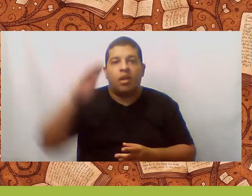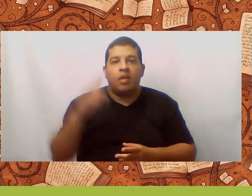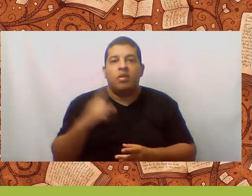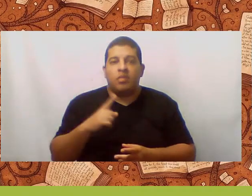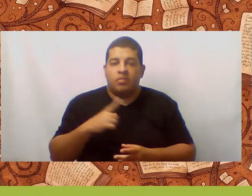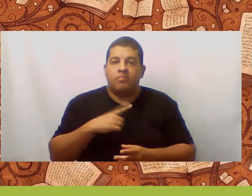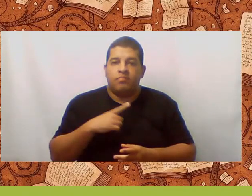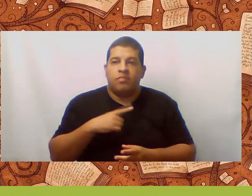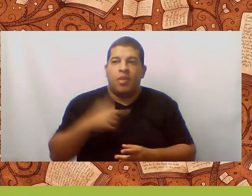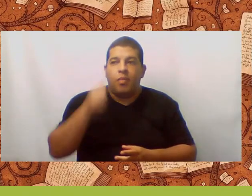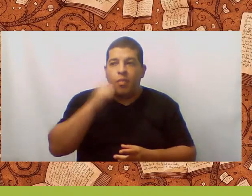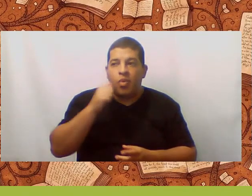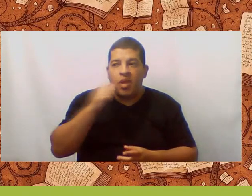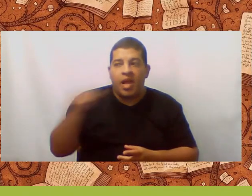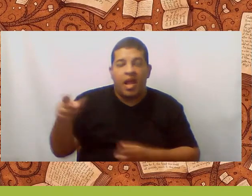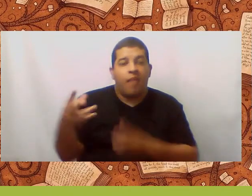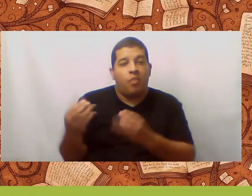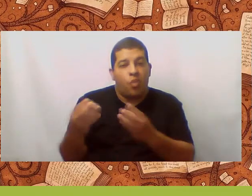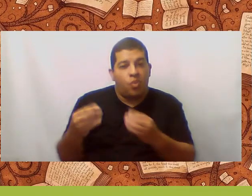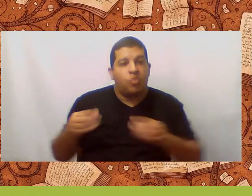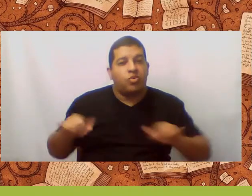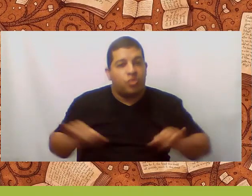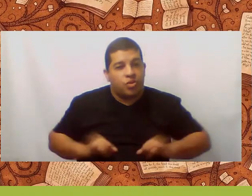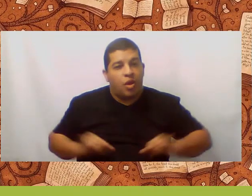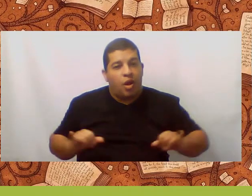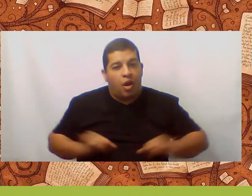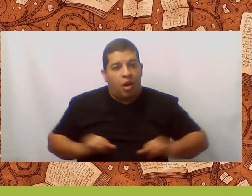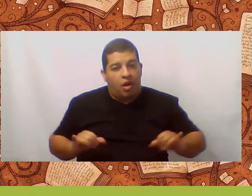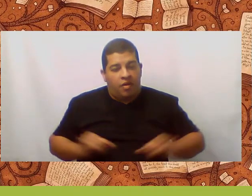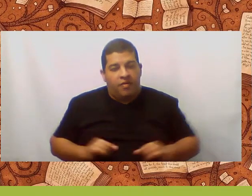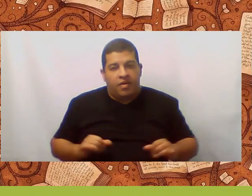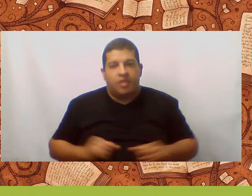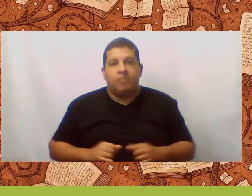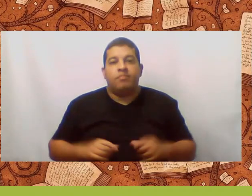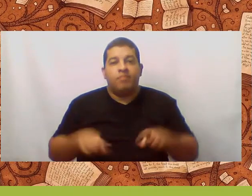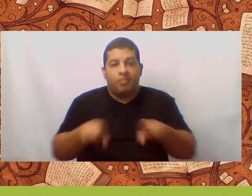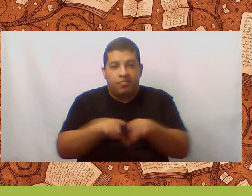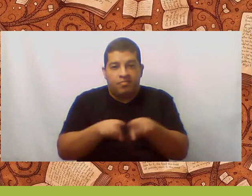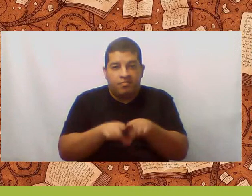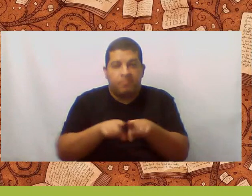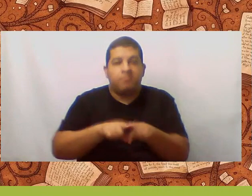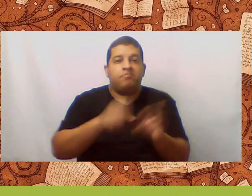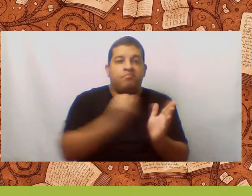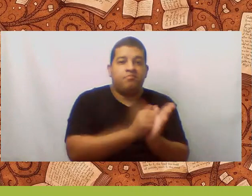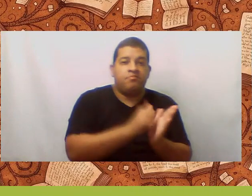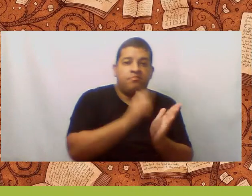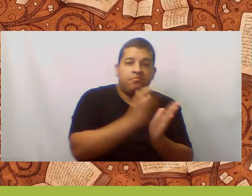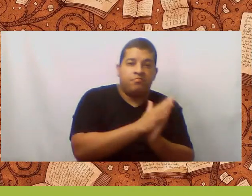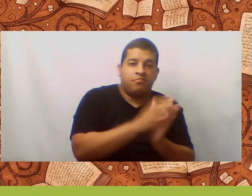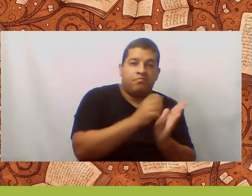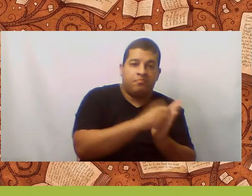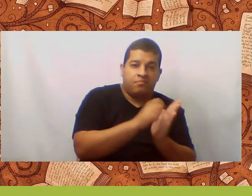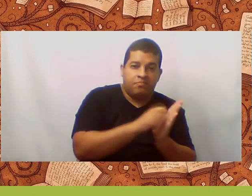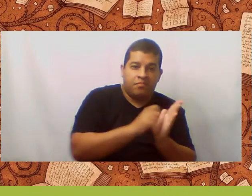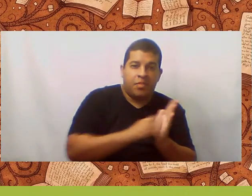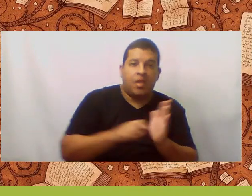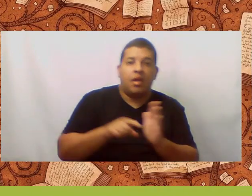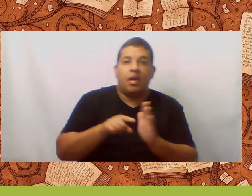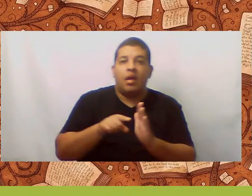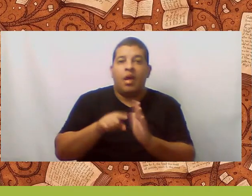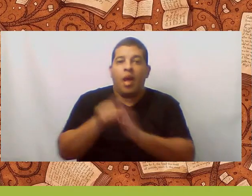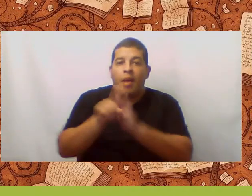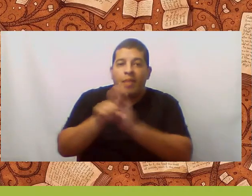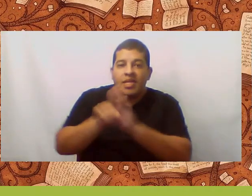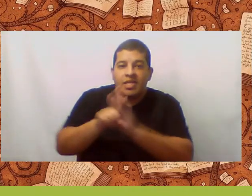enorme, né, da mesma forma como a gente pode registrar que uma pesquisa que foi publicada ontem pelo